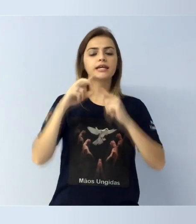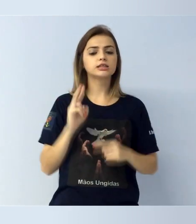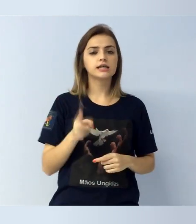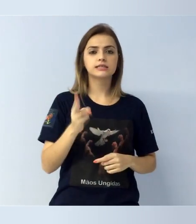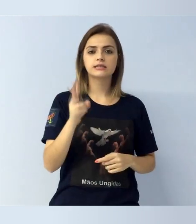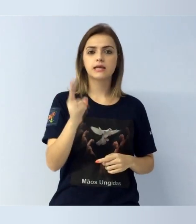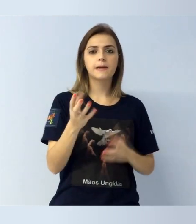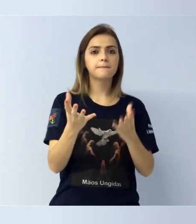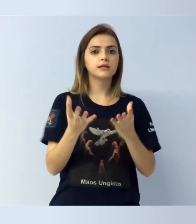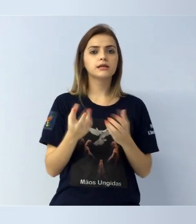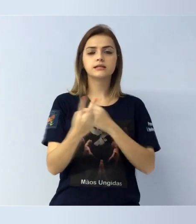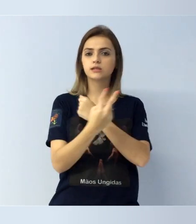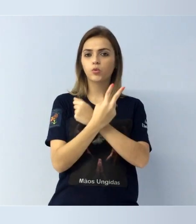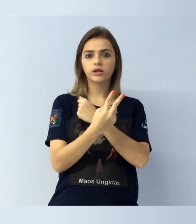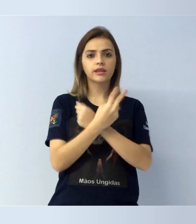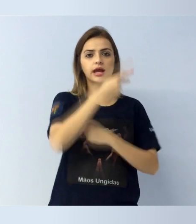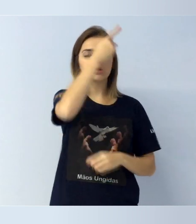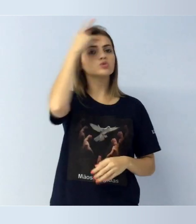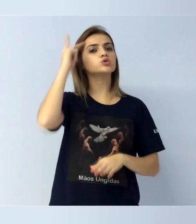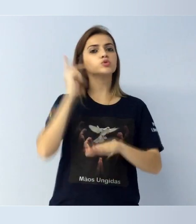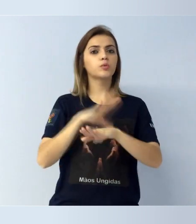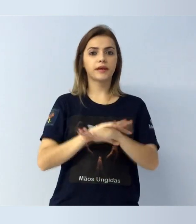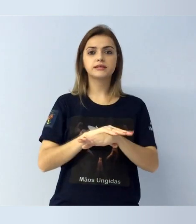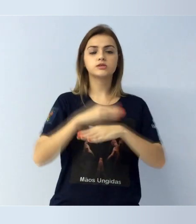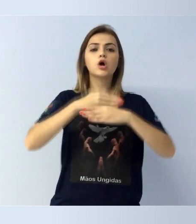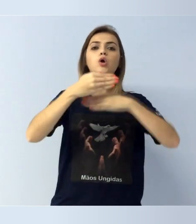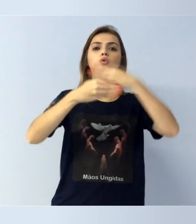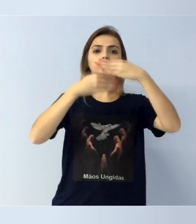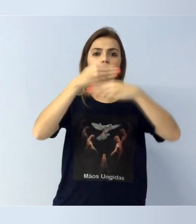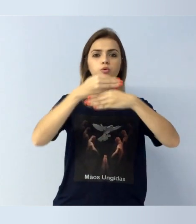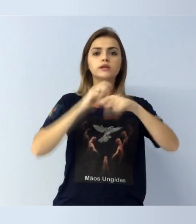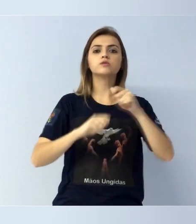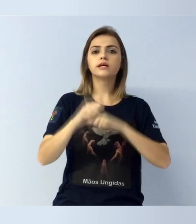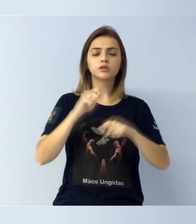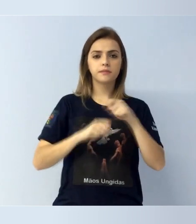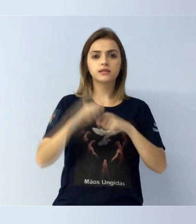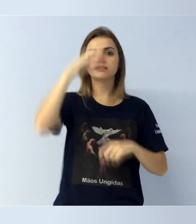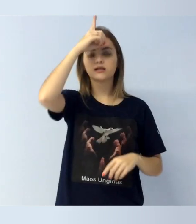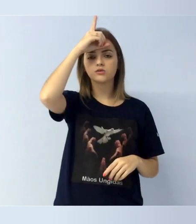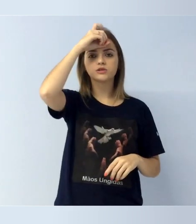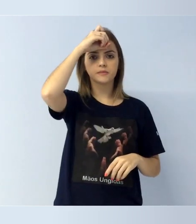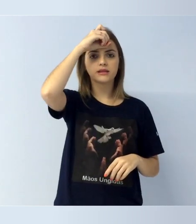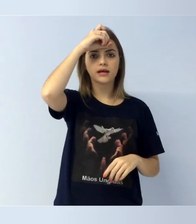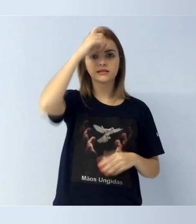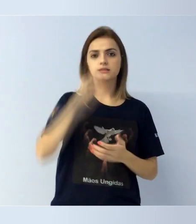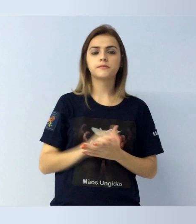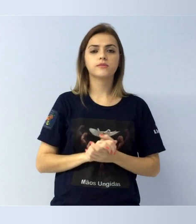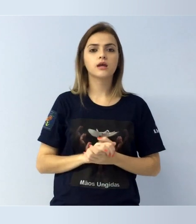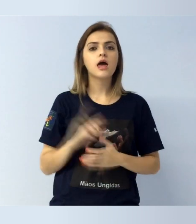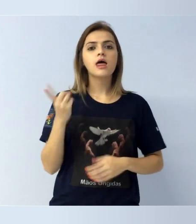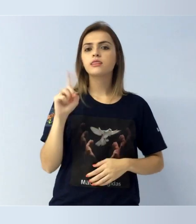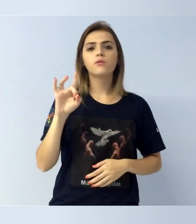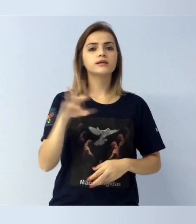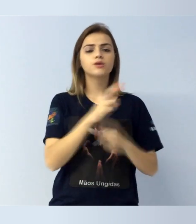se prodigalizou em cuidar dos doentes, construindo e também mantendo hospitais. Não se trata